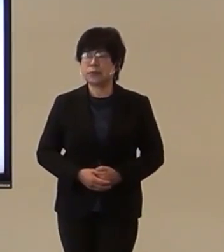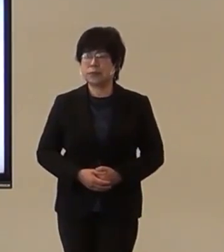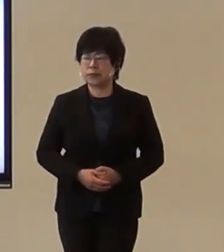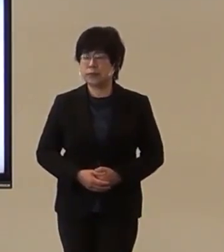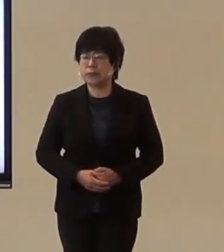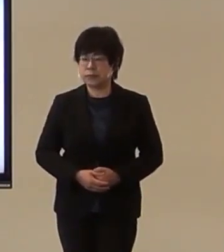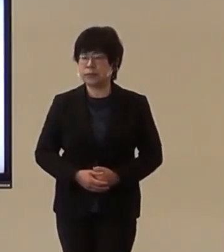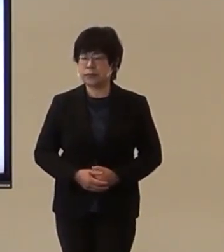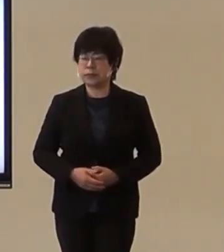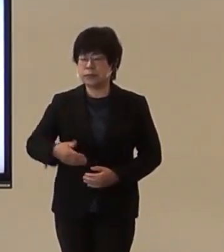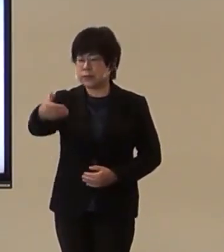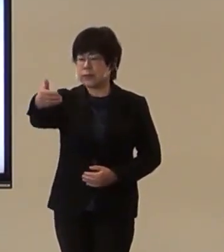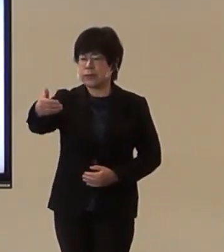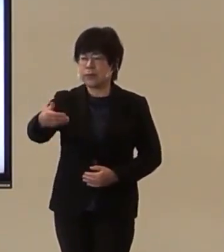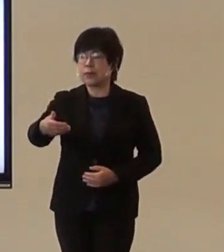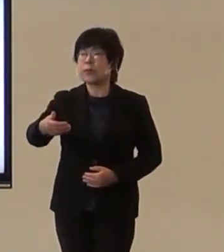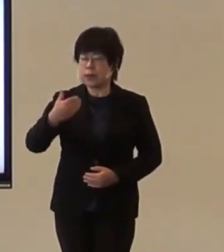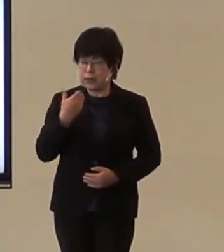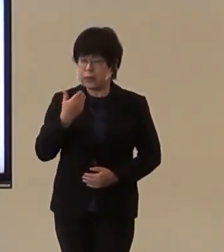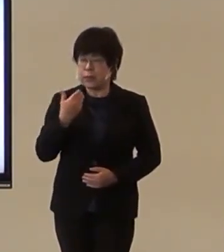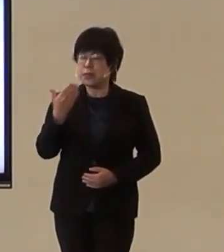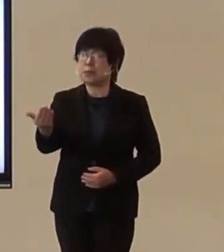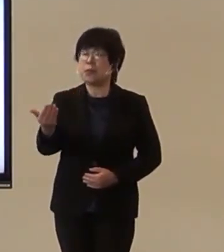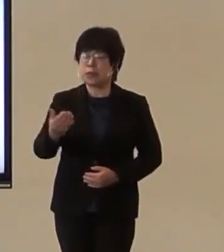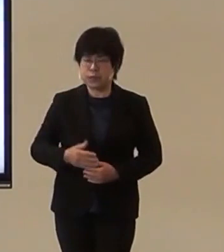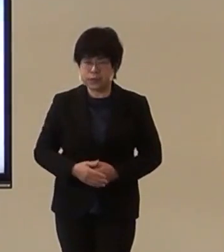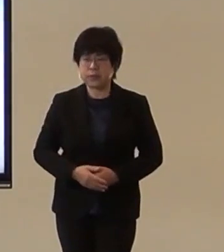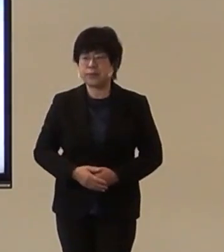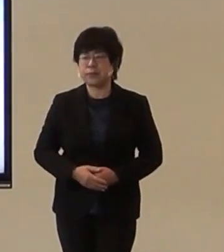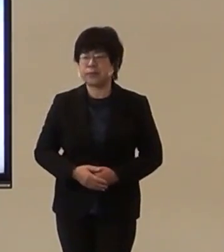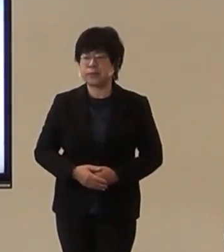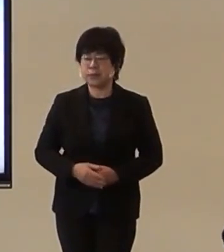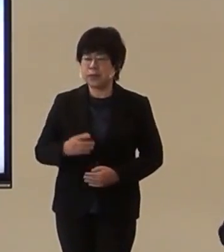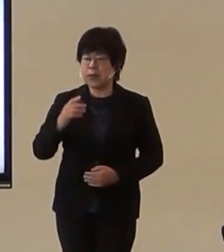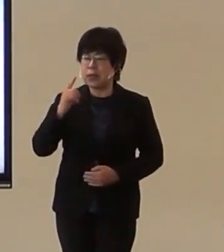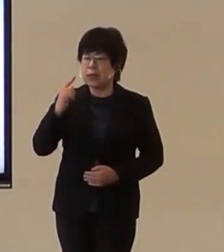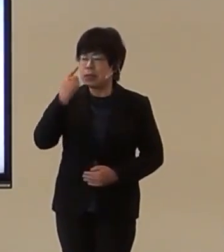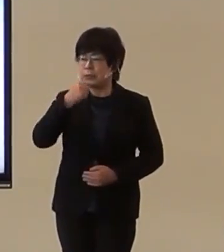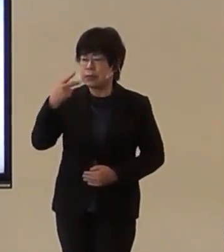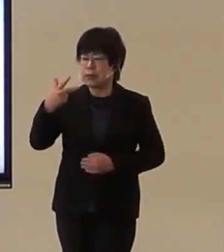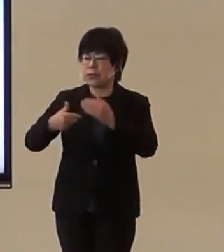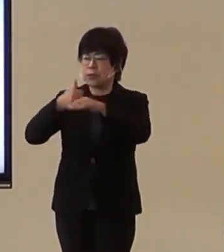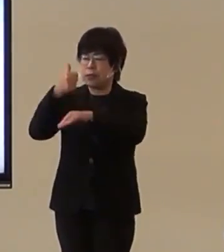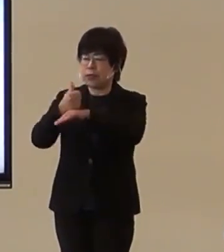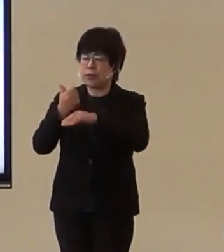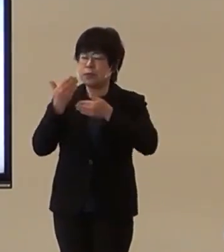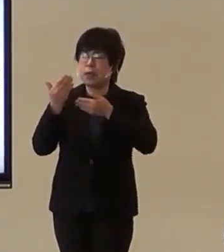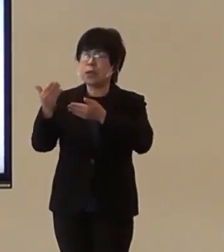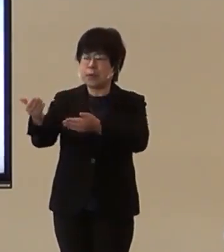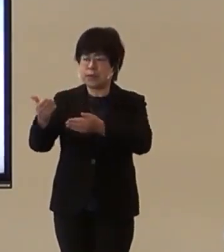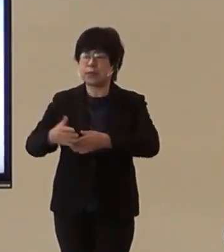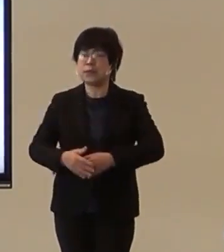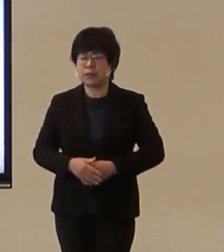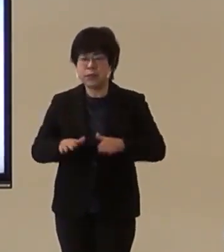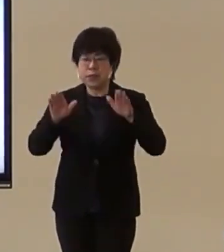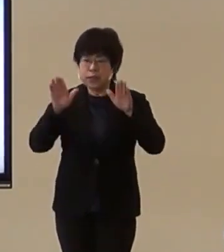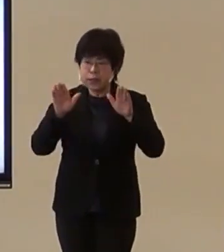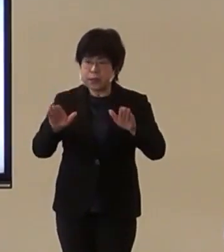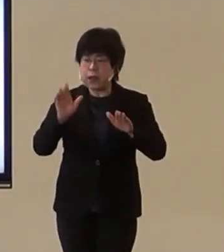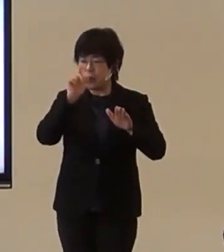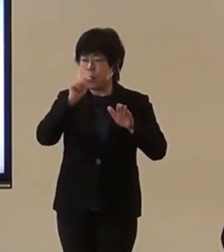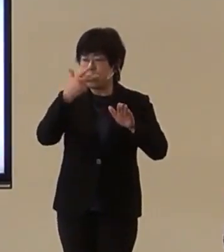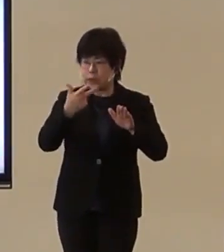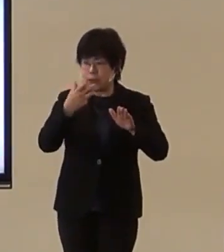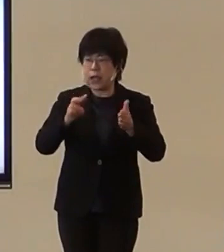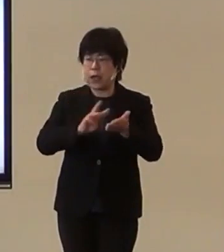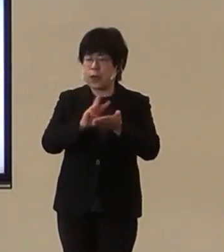ヒュー市長に、あ、テレビ朝日見てるかと言いますが、ヒュー市長にお伺いします。現状甲府市でもワクチン接種の準備を